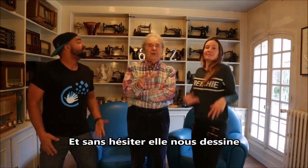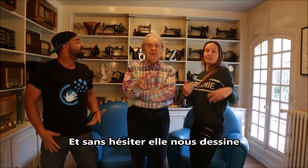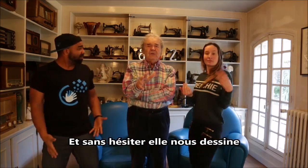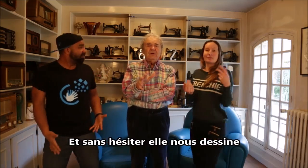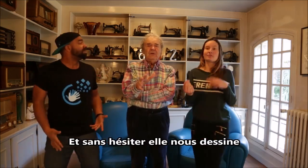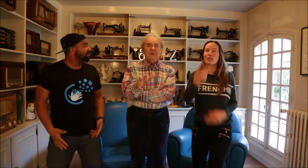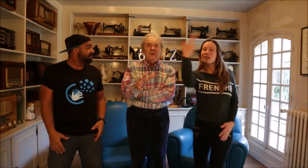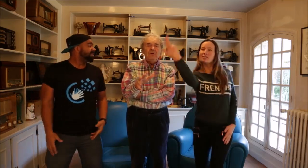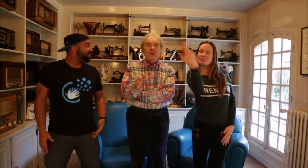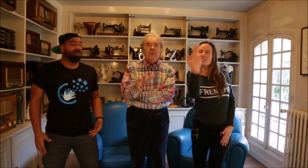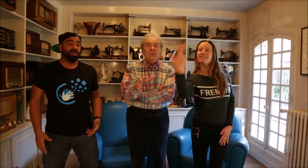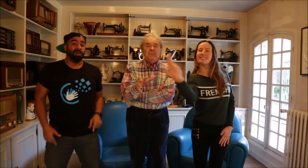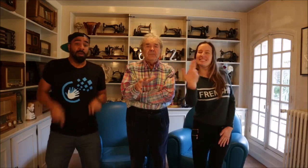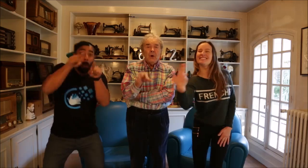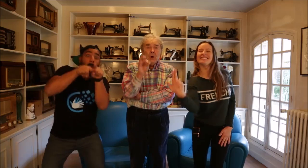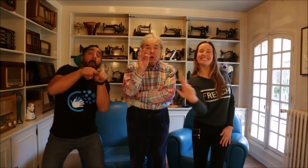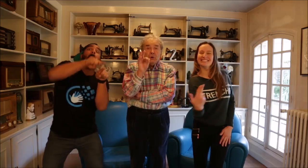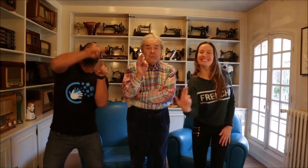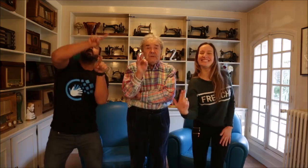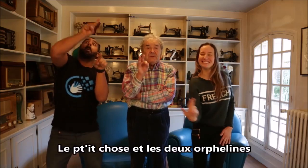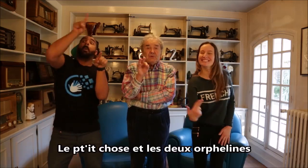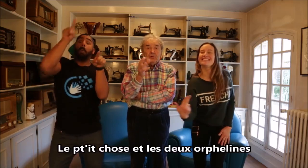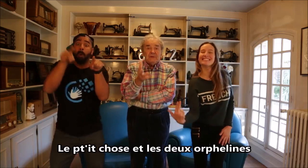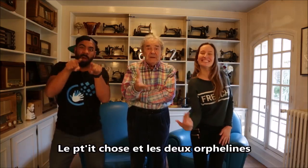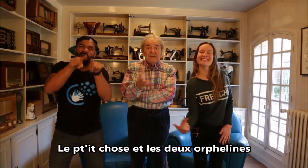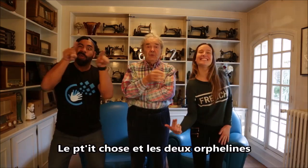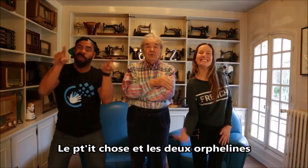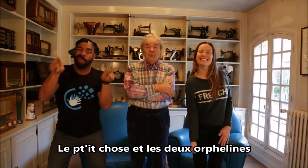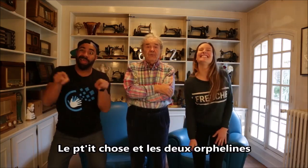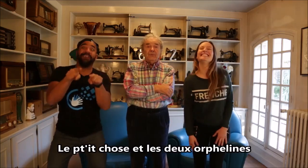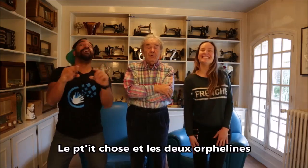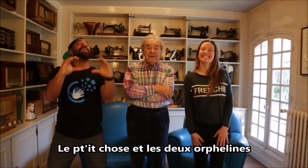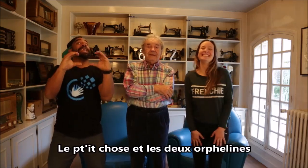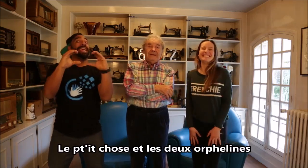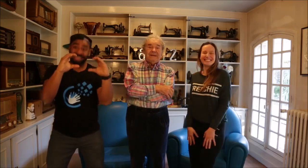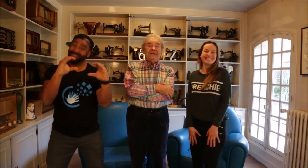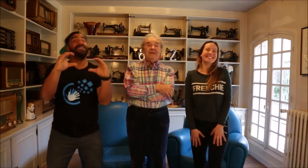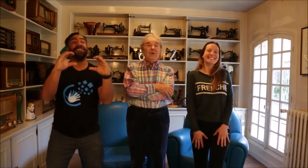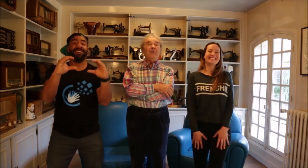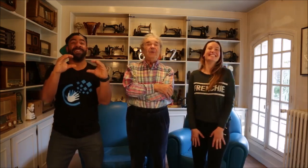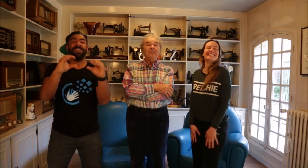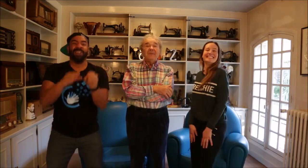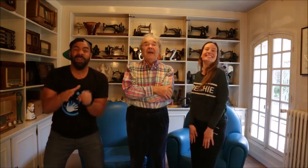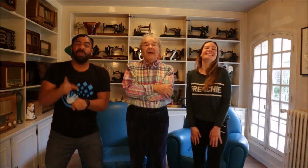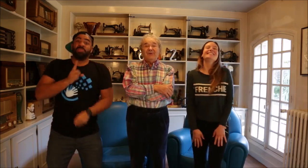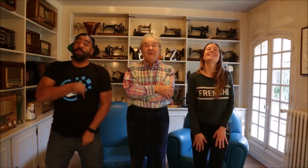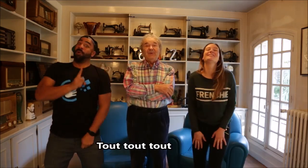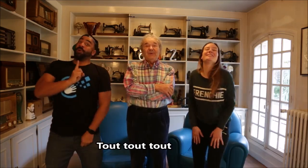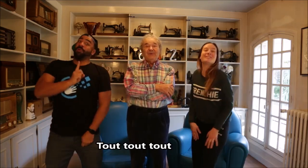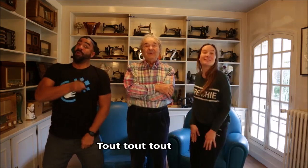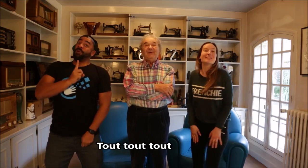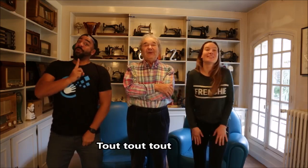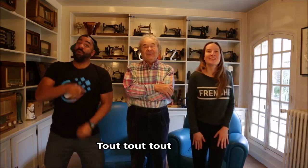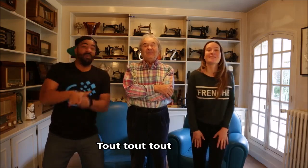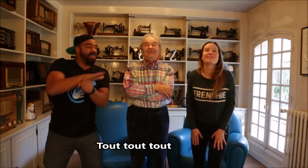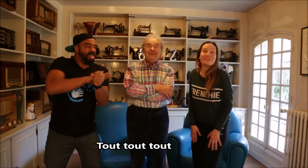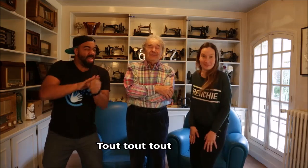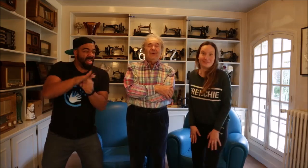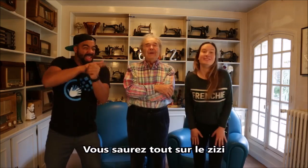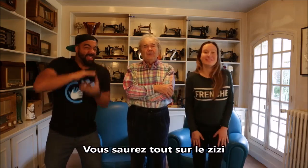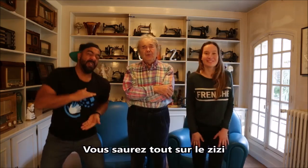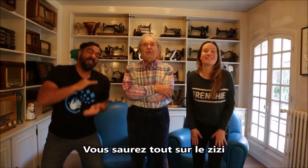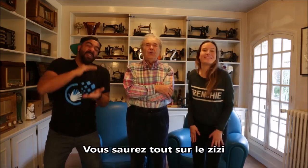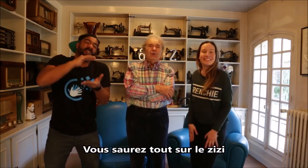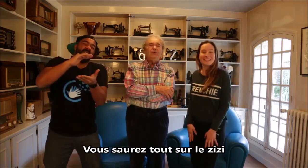elle nous décide. Le petit chose et les deux orphelines. Tout, tout, tout,